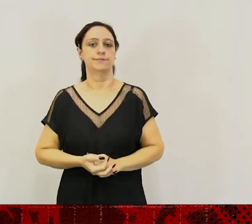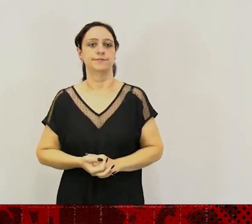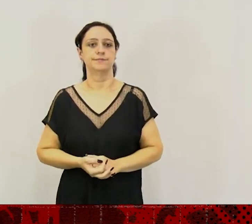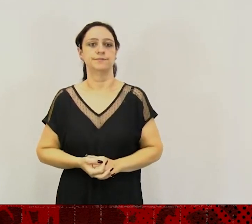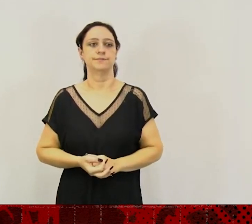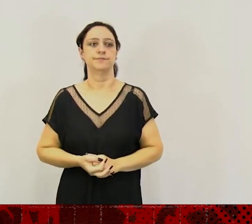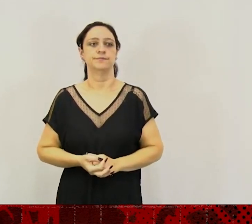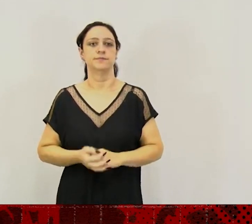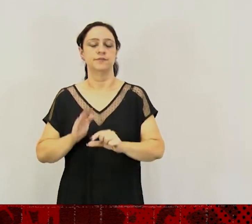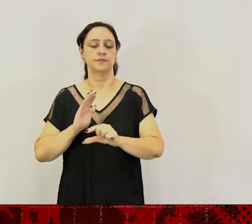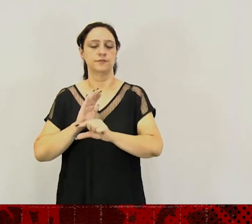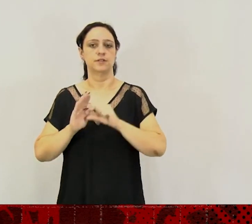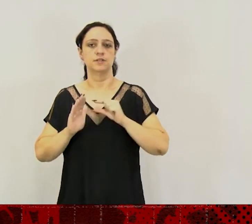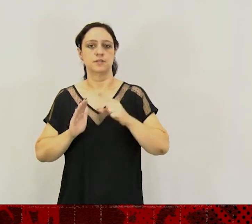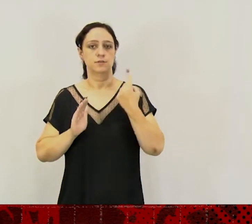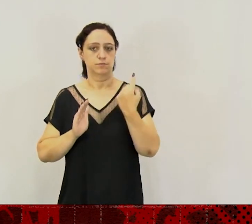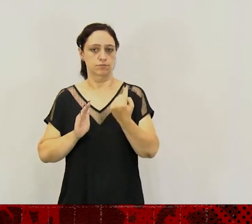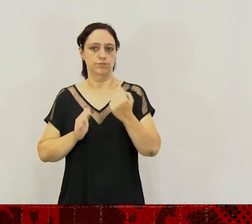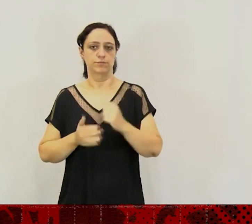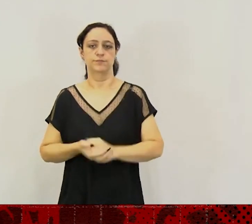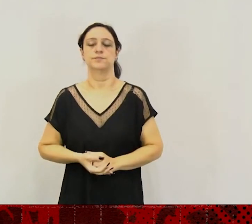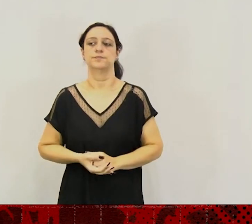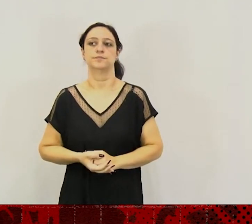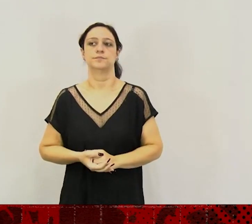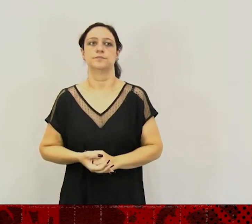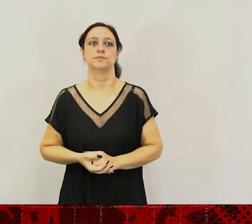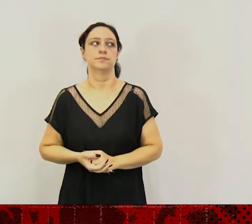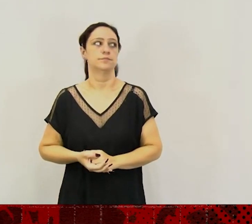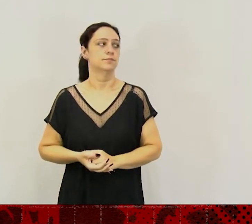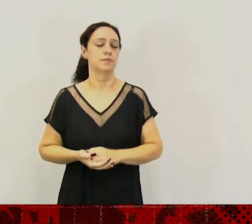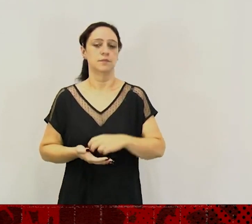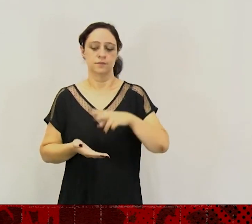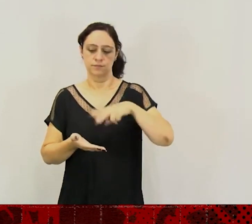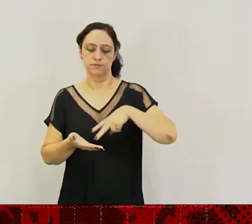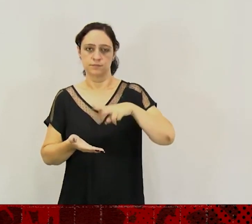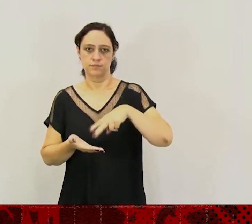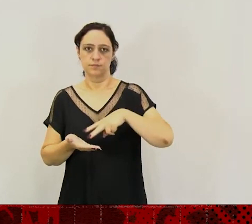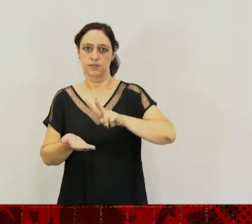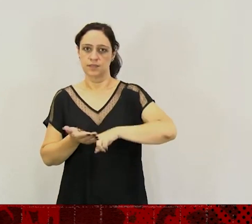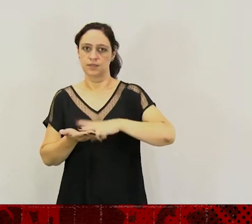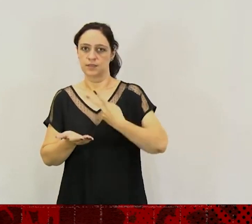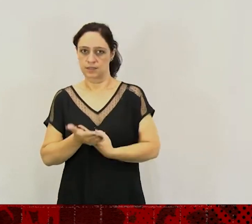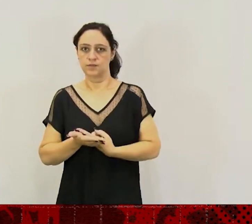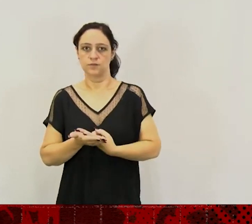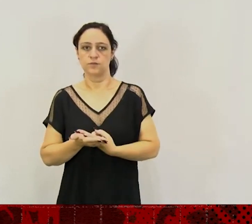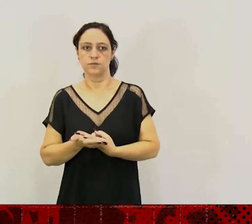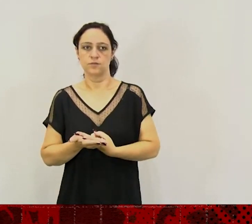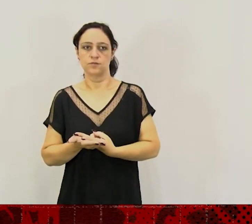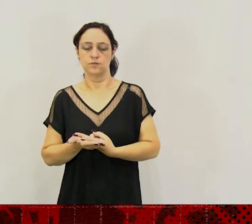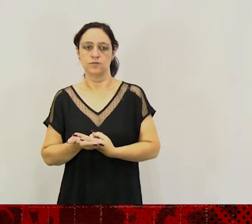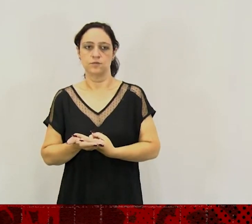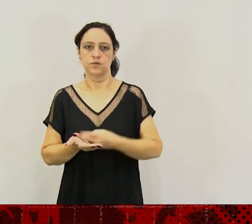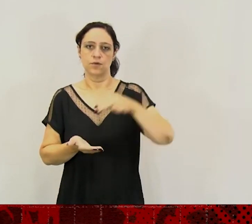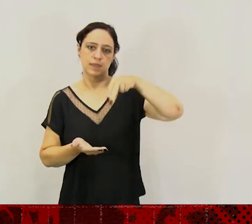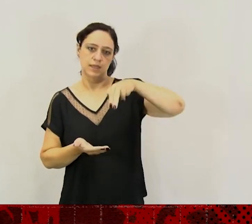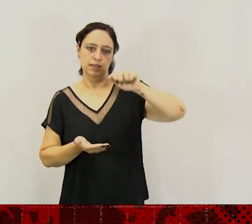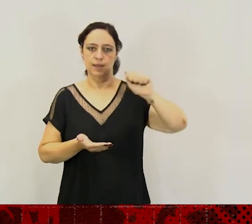só, versículo 1, eu estou lendo na Nova Almeida atualizada,